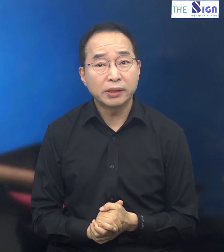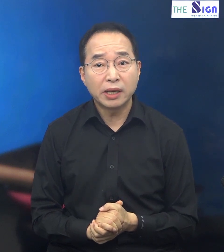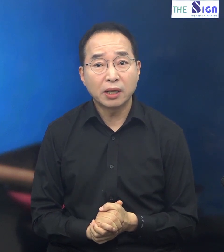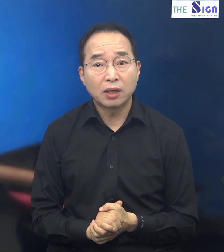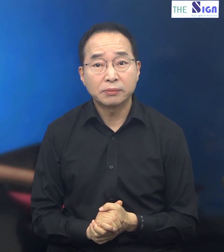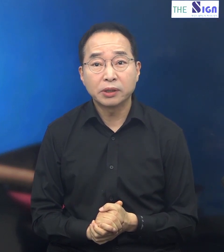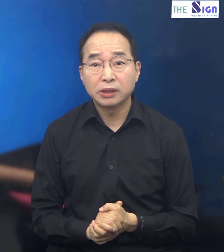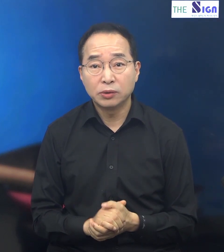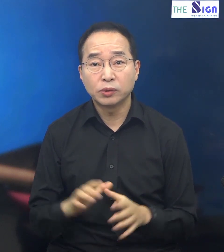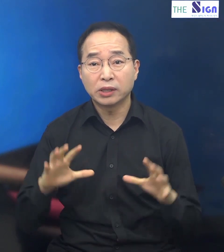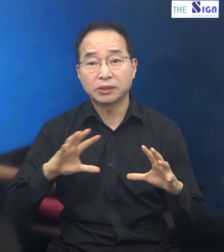대한 거 하면서 이 동작을 씁니다.